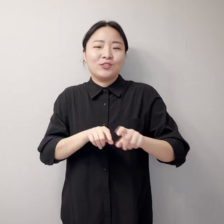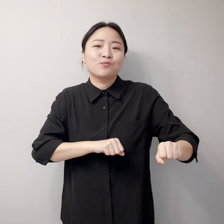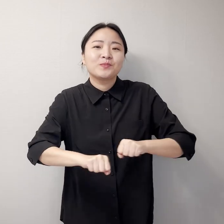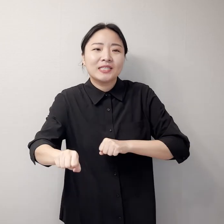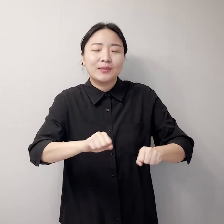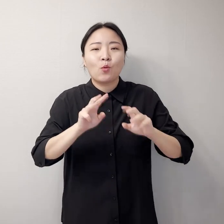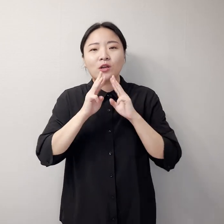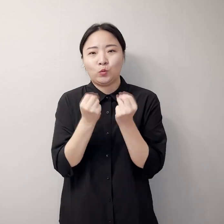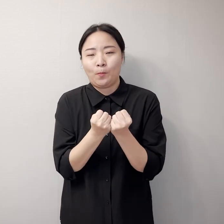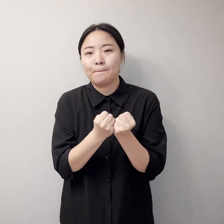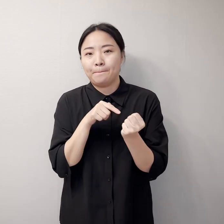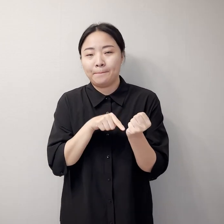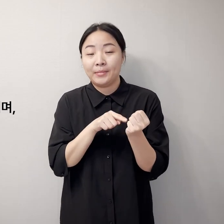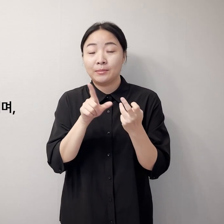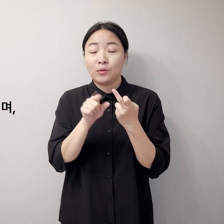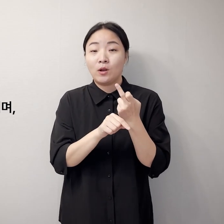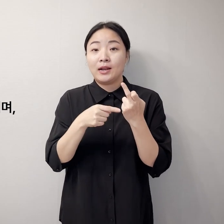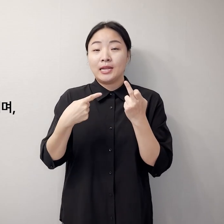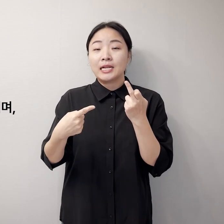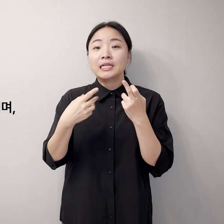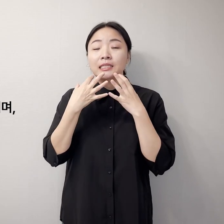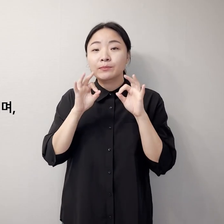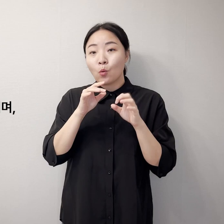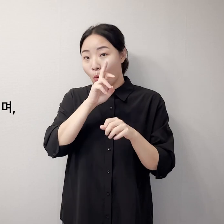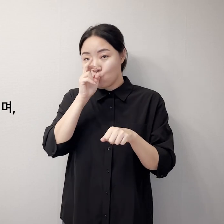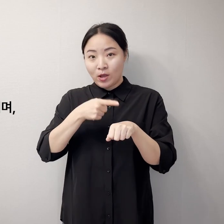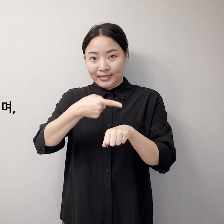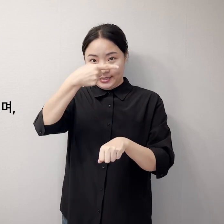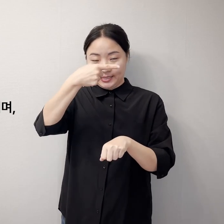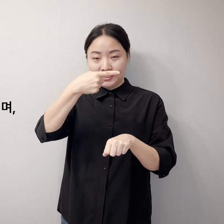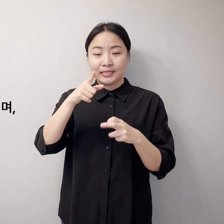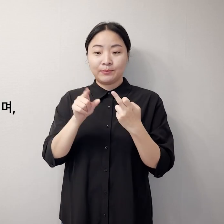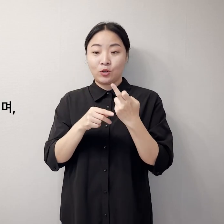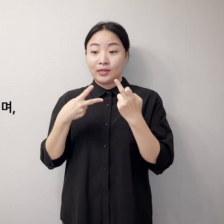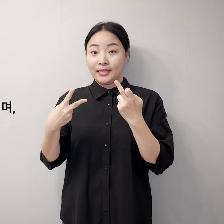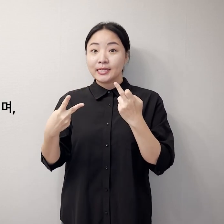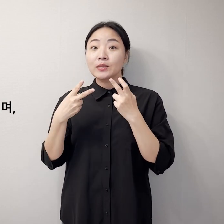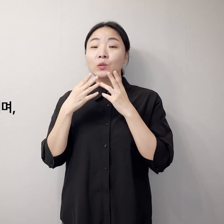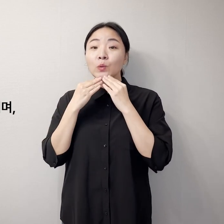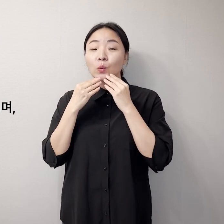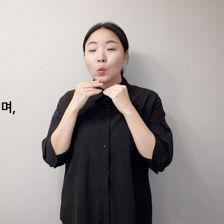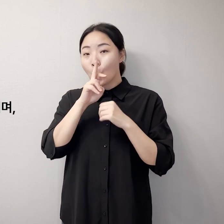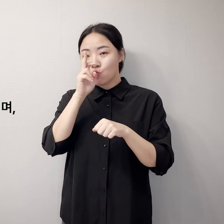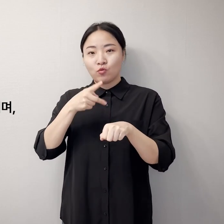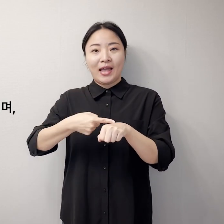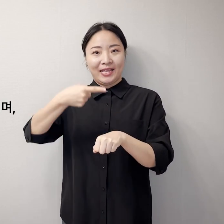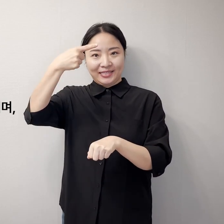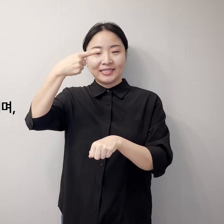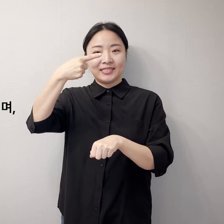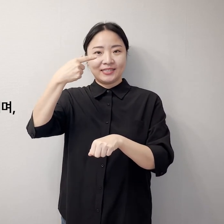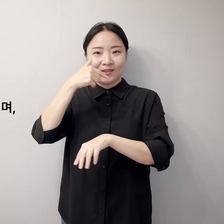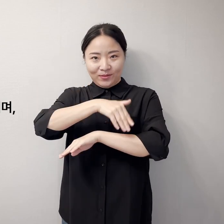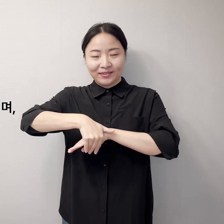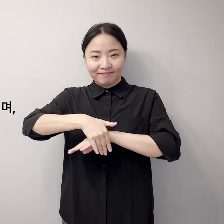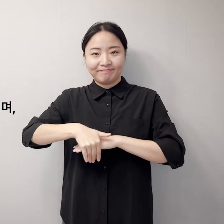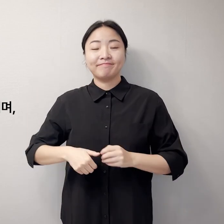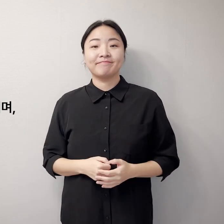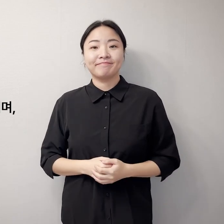12월 1일 금요일 오후 1시 12월 2일 토요일 오후 1시에 진행되며